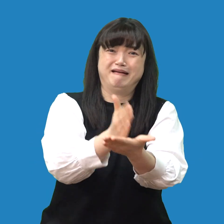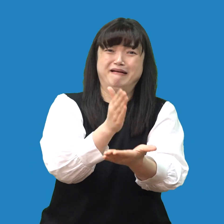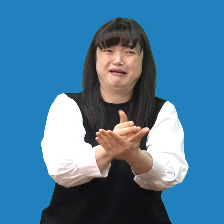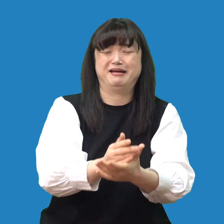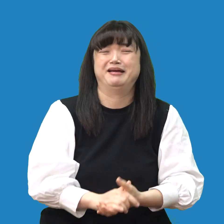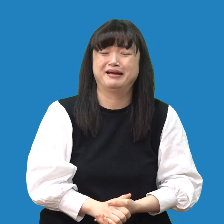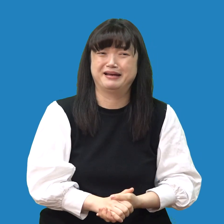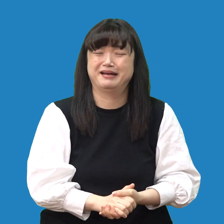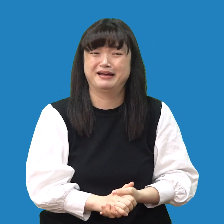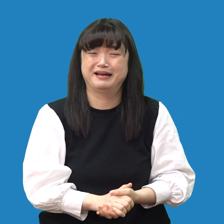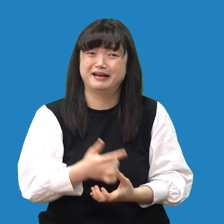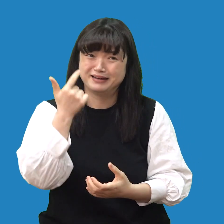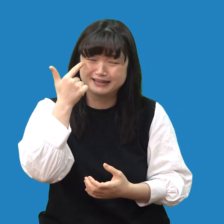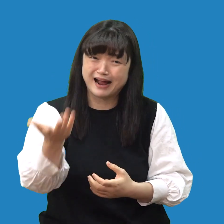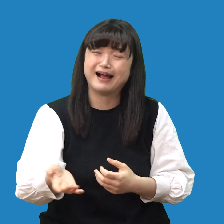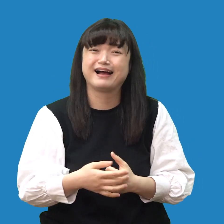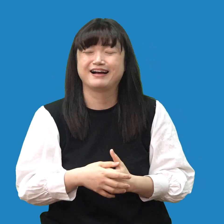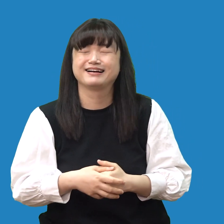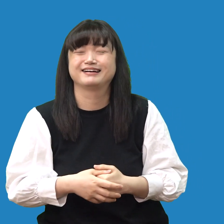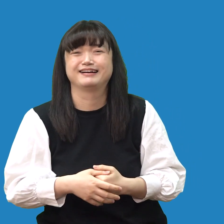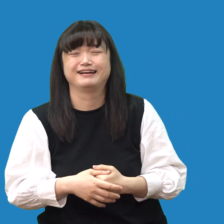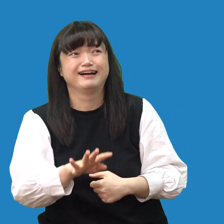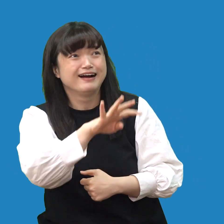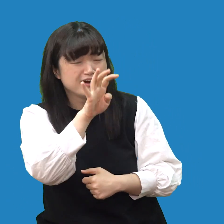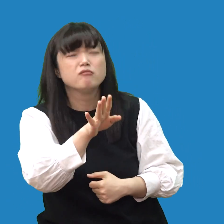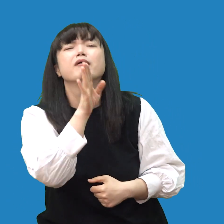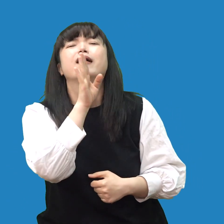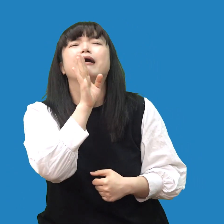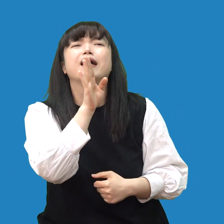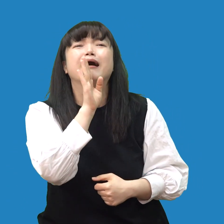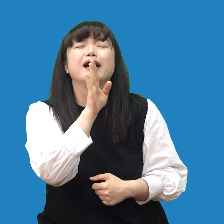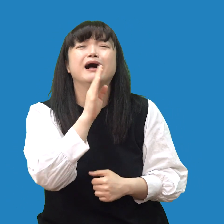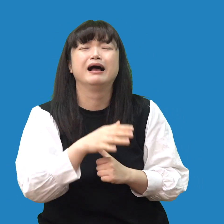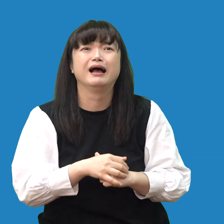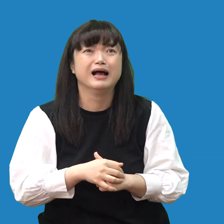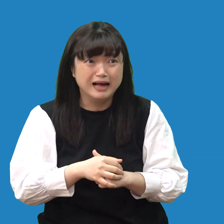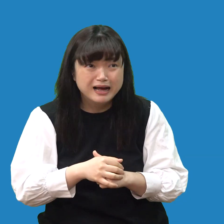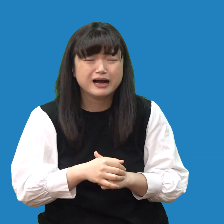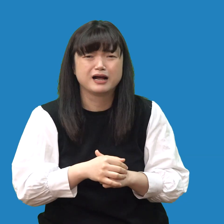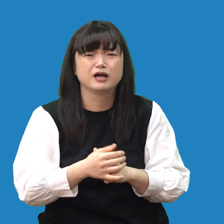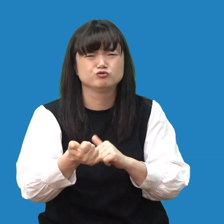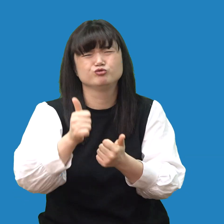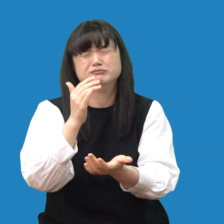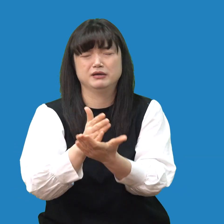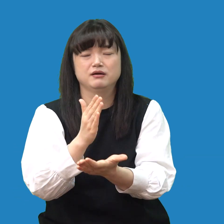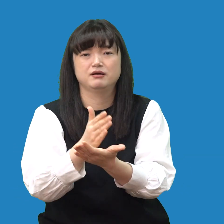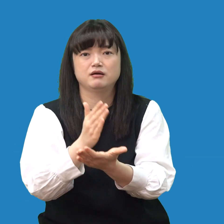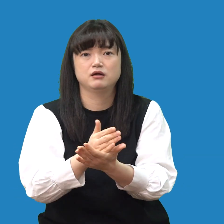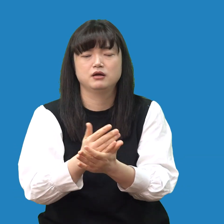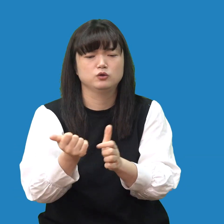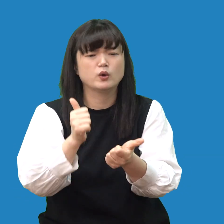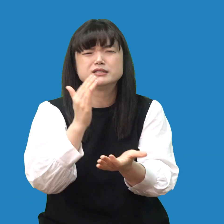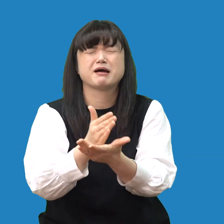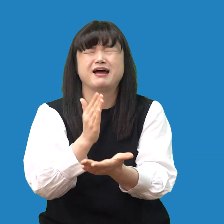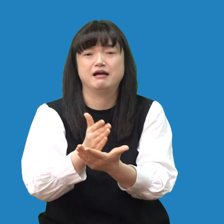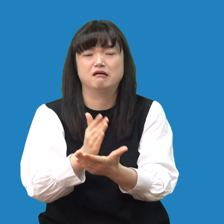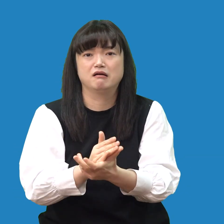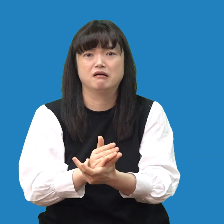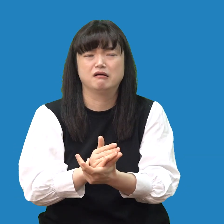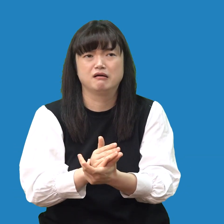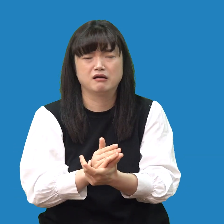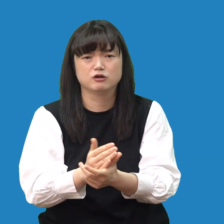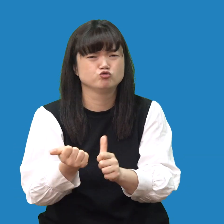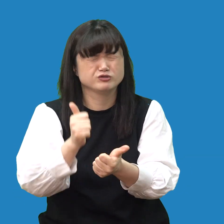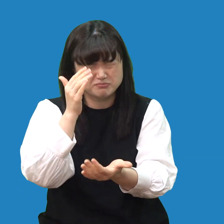돌아가시지 말라는 말인가요? 예, 그렇습니다. 제 말이 그러시면 좋겠습니다. 여러분, 돌아가지 마십시오.